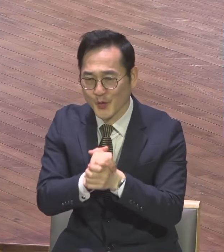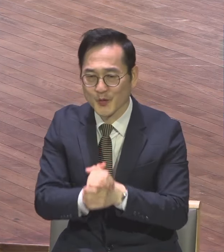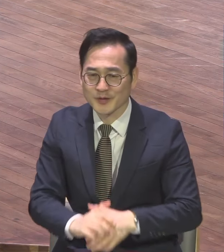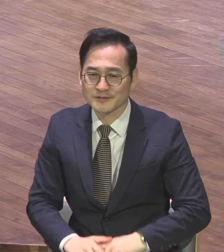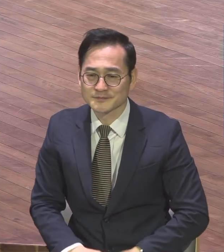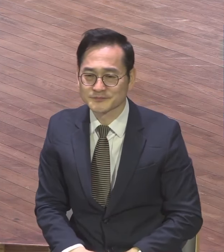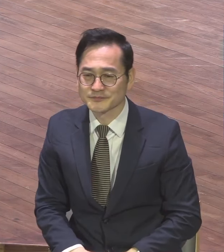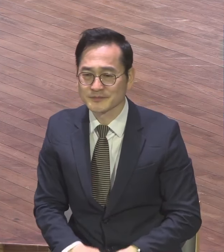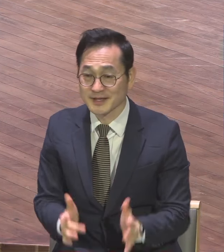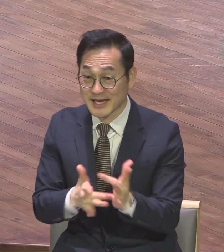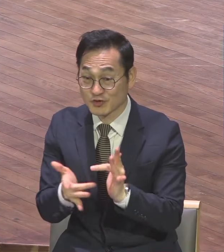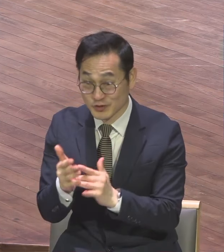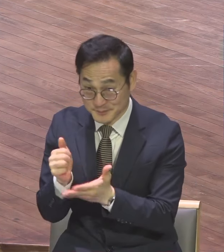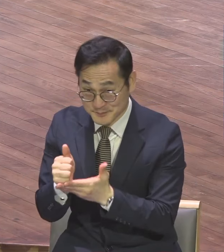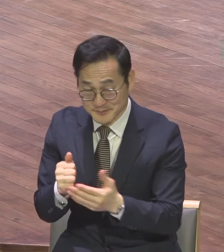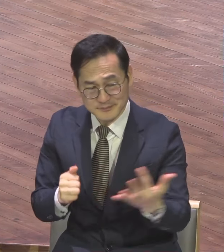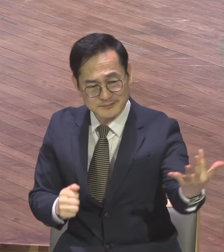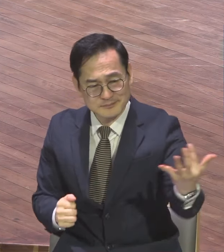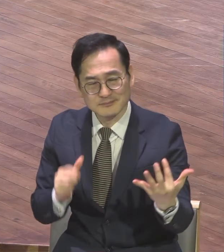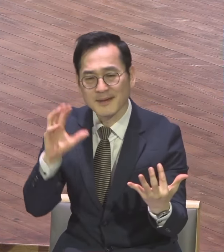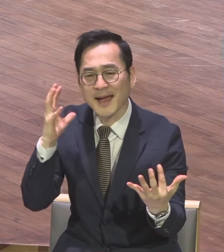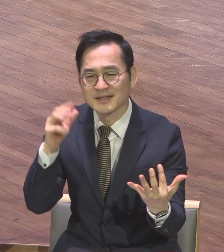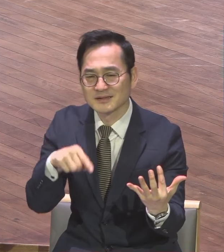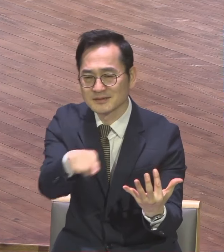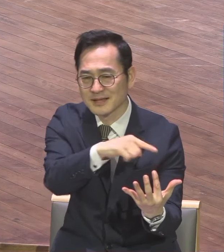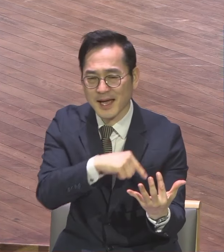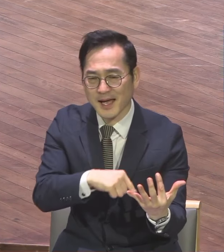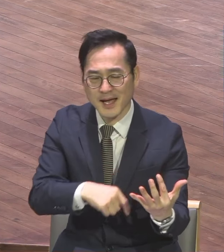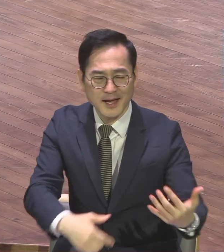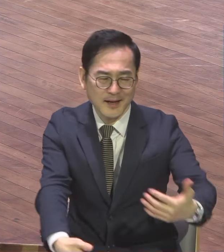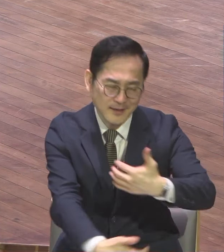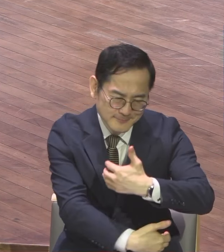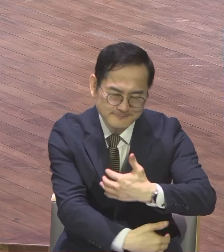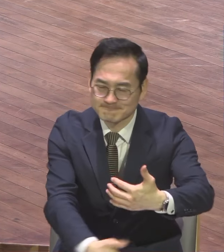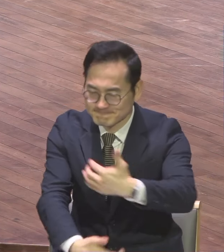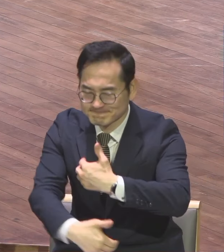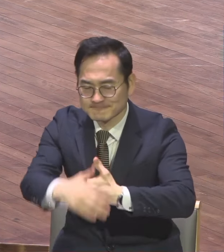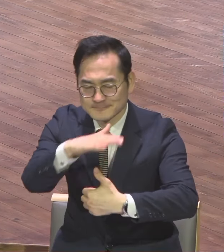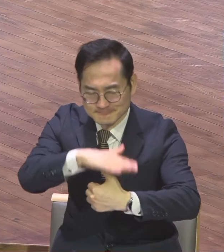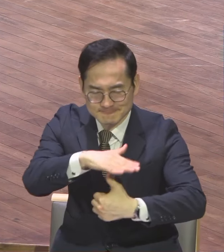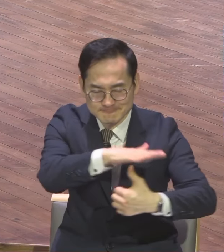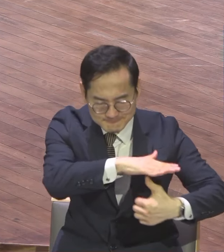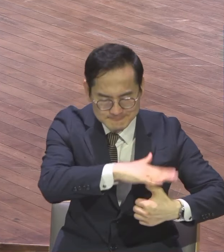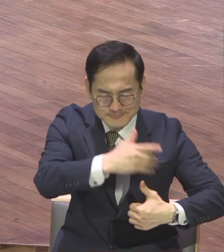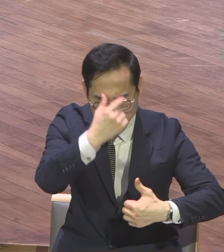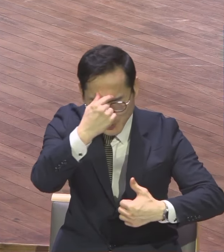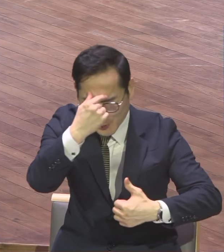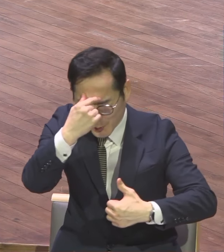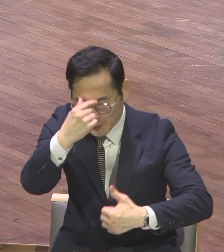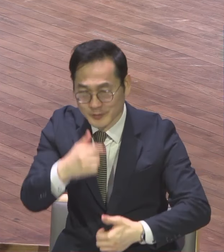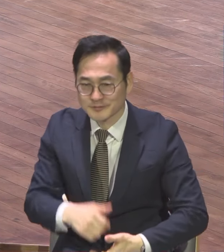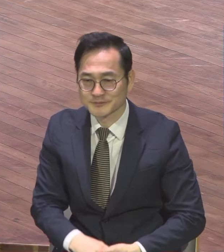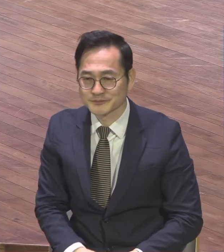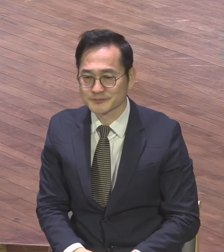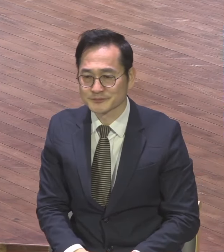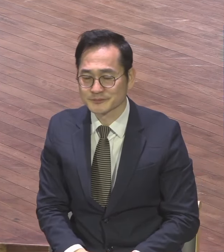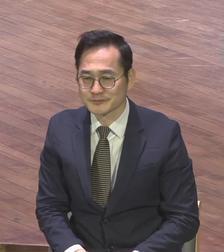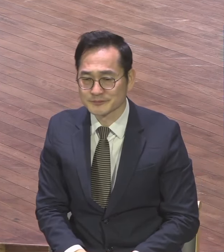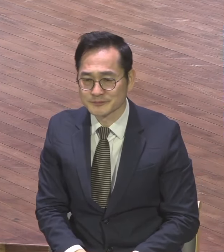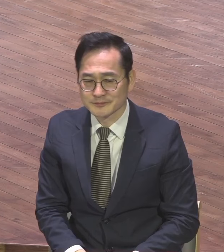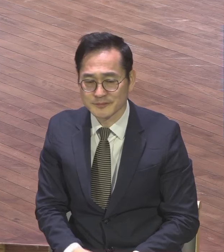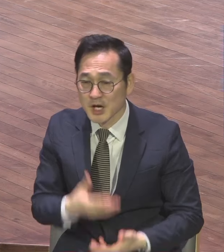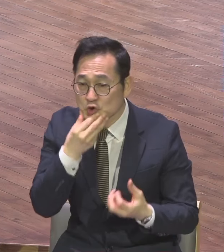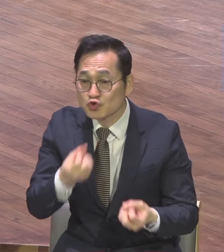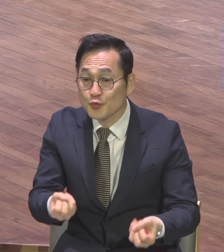예수님은 자신을 찾아온 모든 어린아이들을 안고 안수하시고 축복하셨다. 여기서 축복하셨다 이